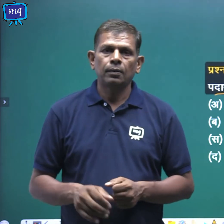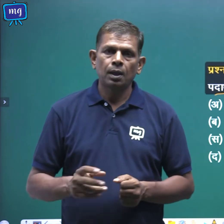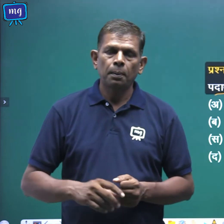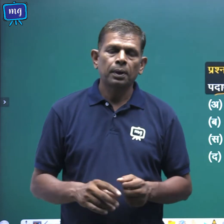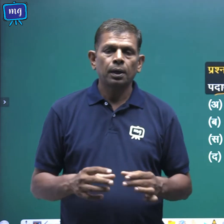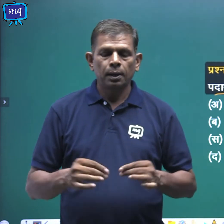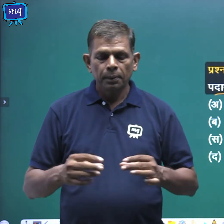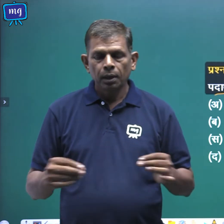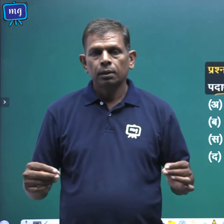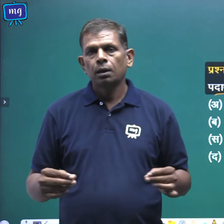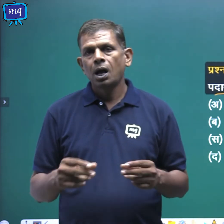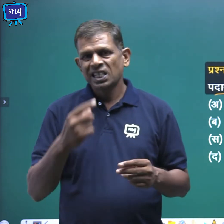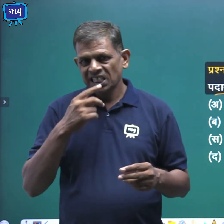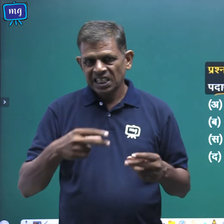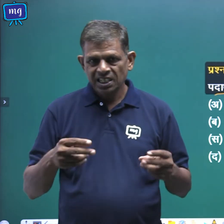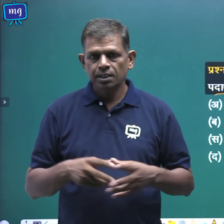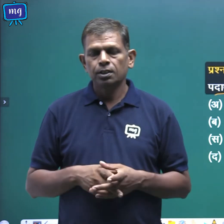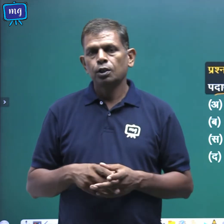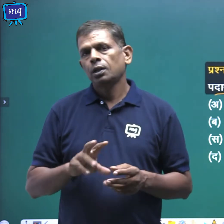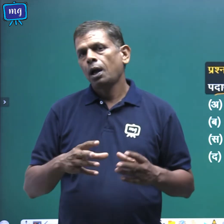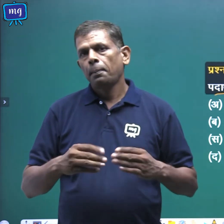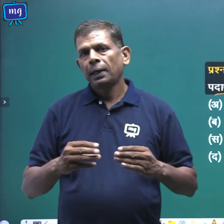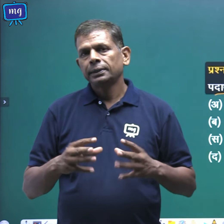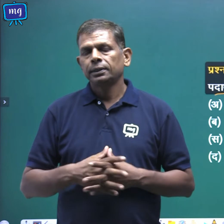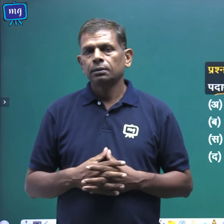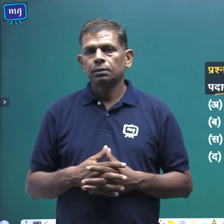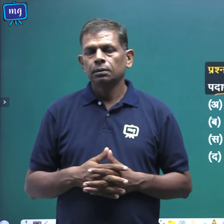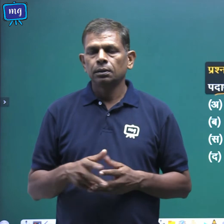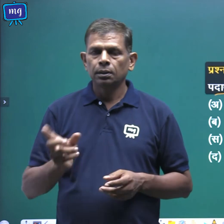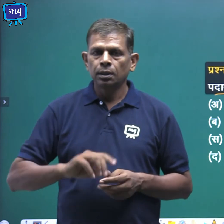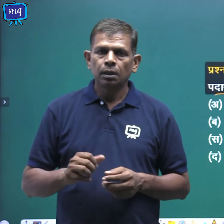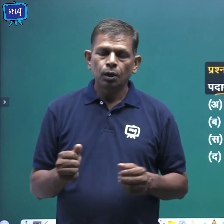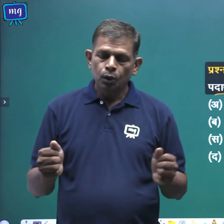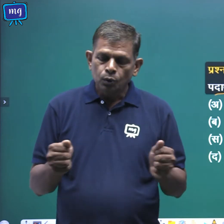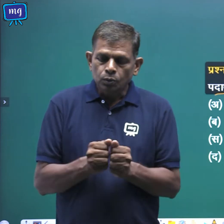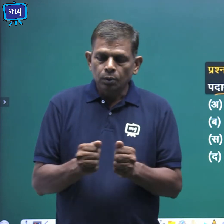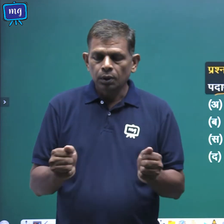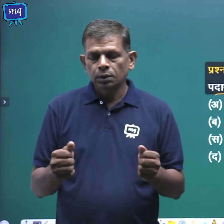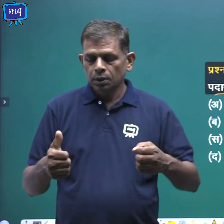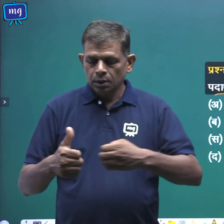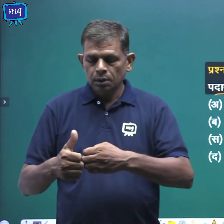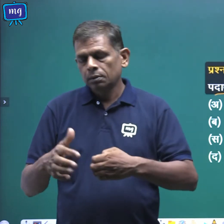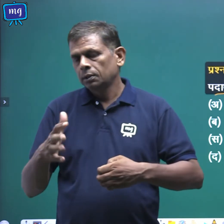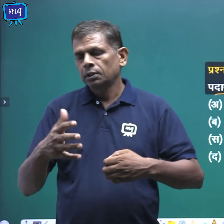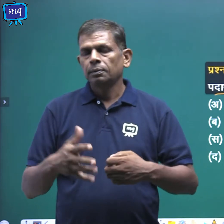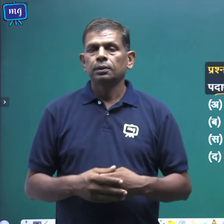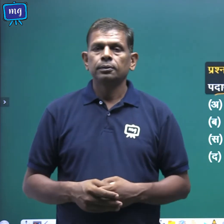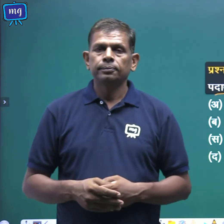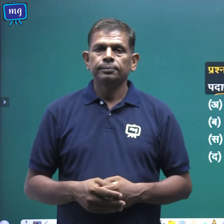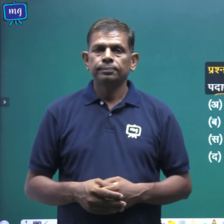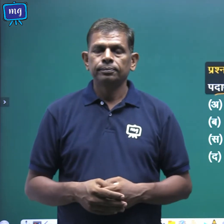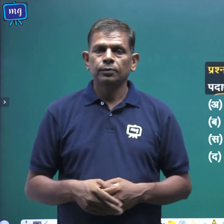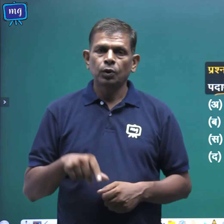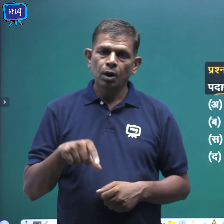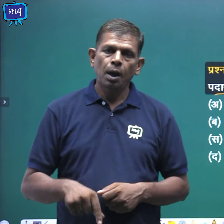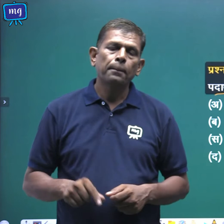जबकि रबर, कागज, प्लास्टिक ये चुंबक से नहीं चिपकते।